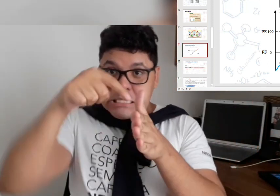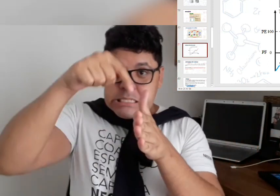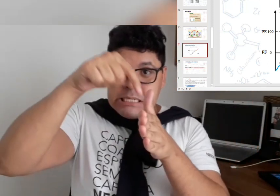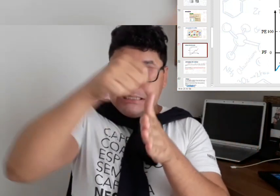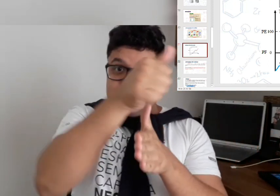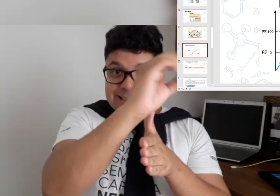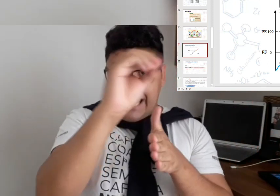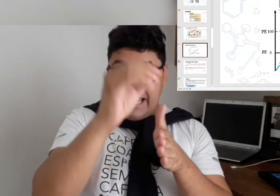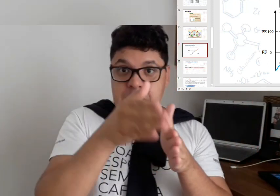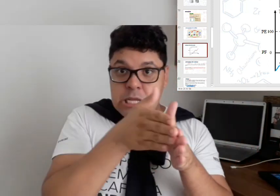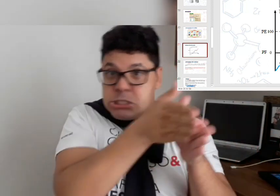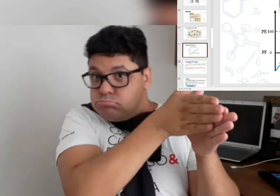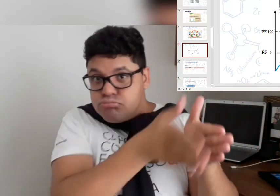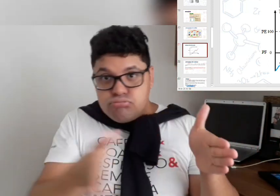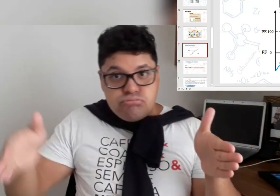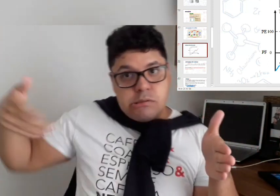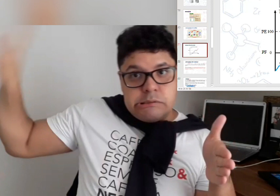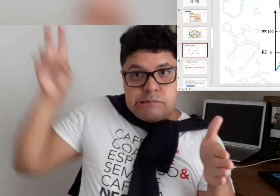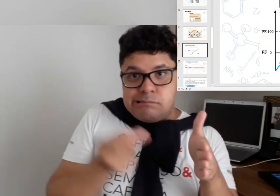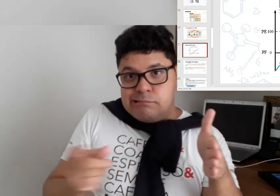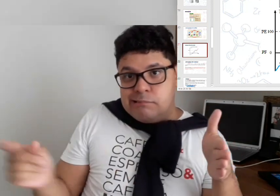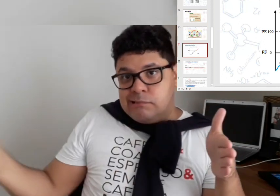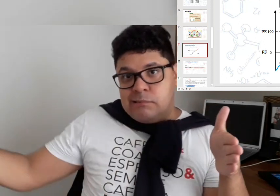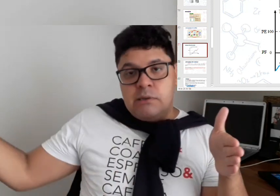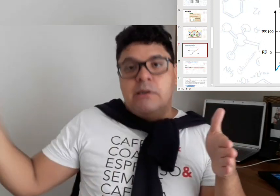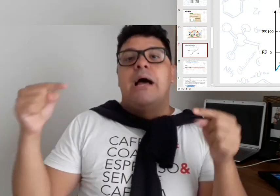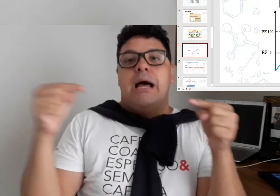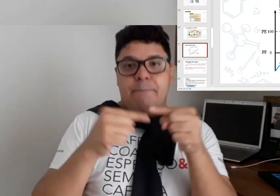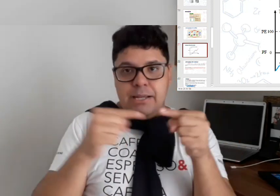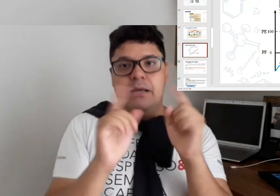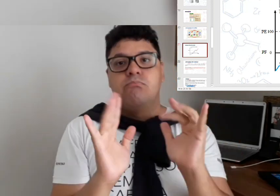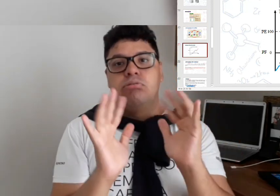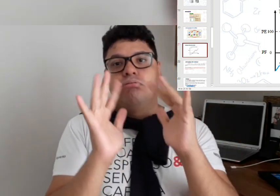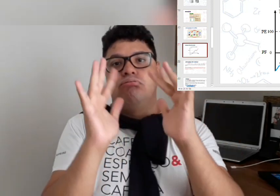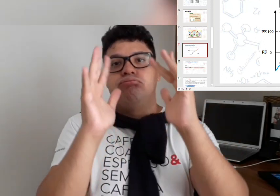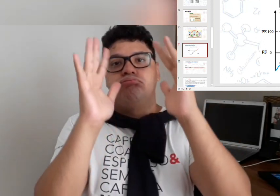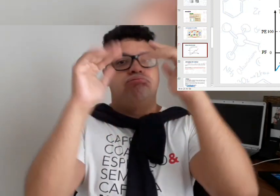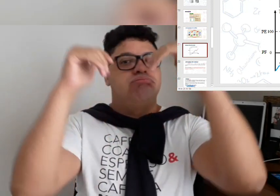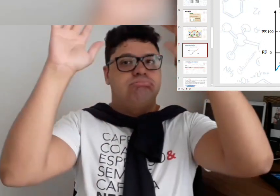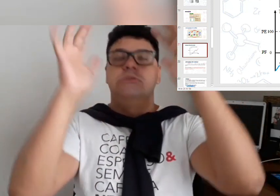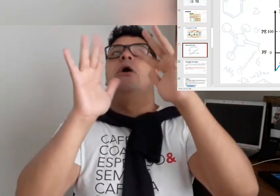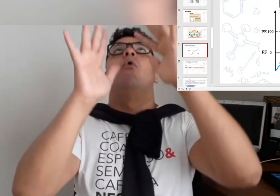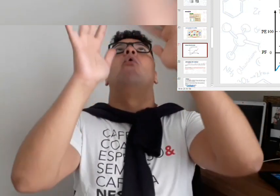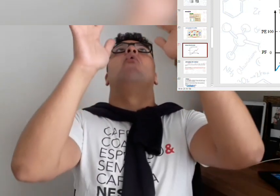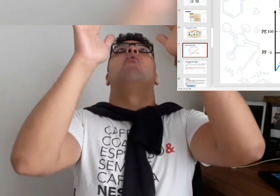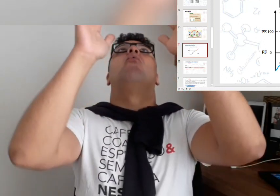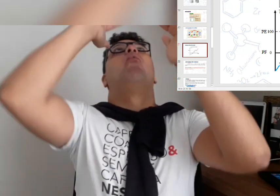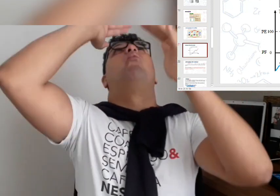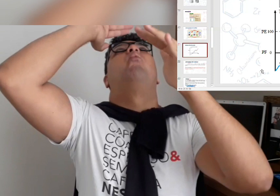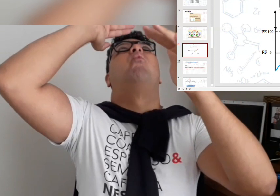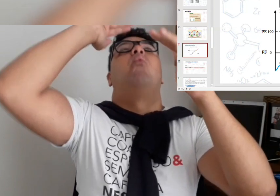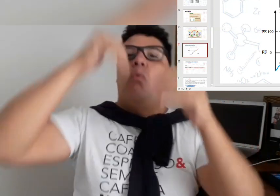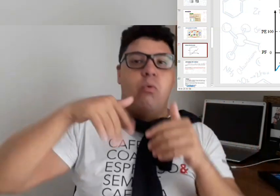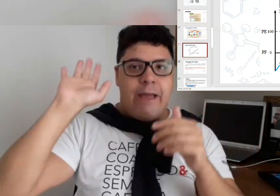graus, tá? Essa água aí já vai estar no estado gasoso apenas, tá? Isso acontece